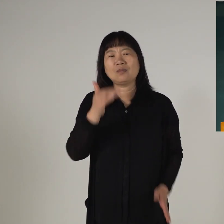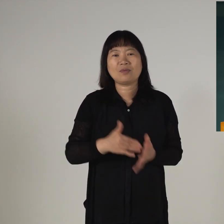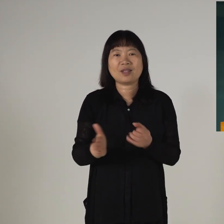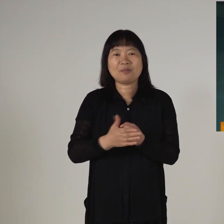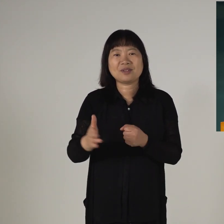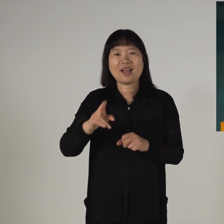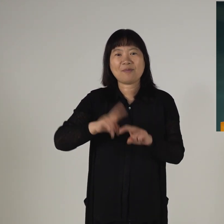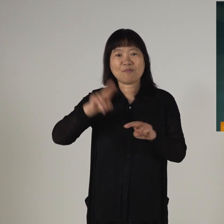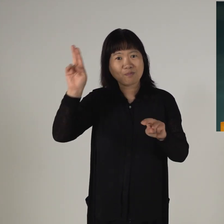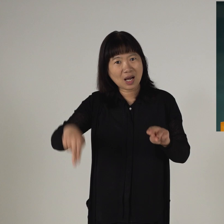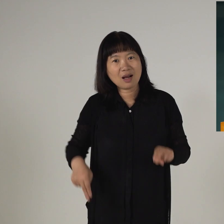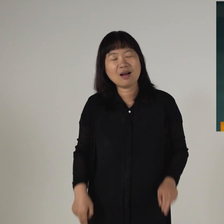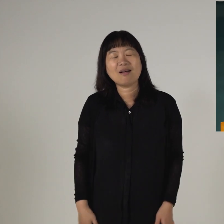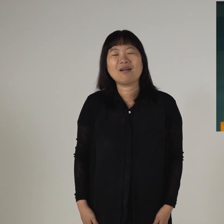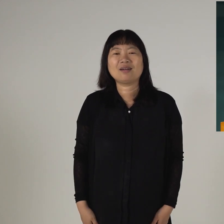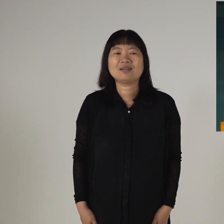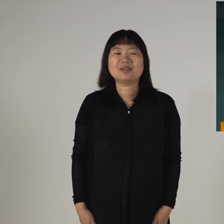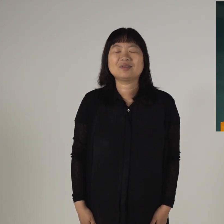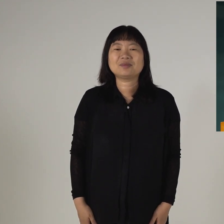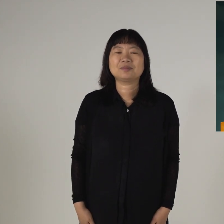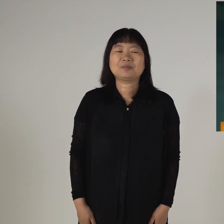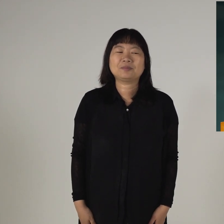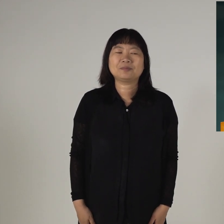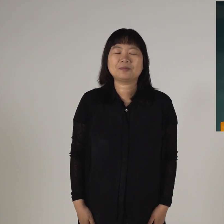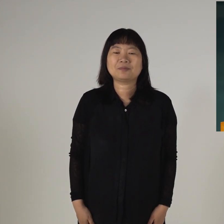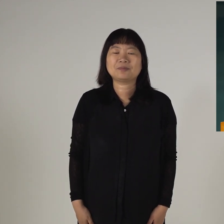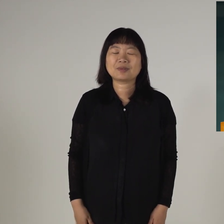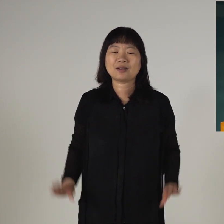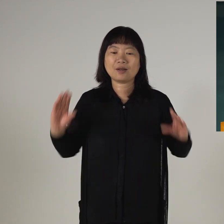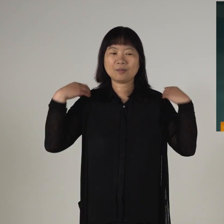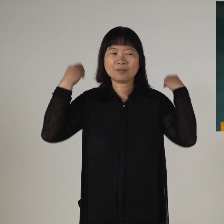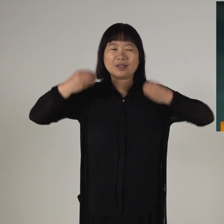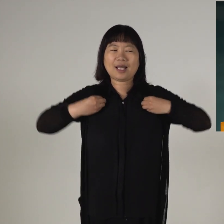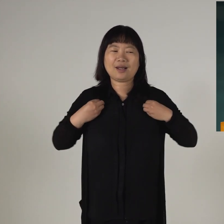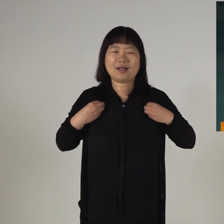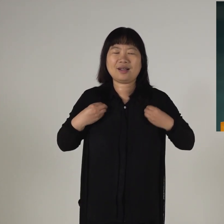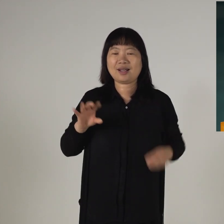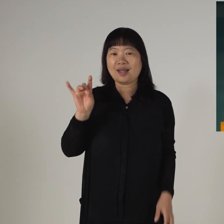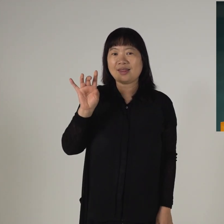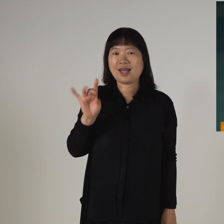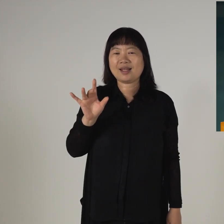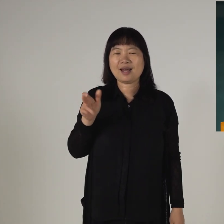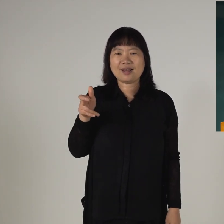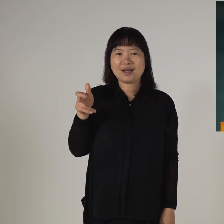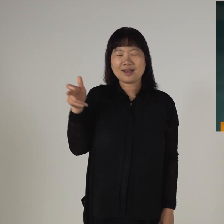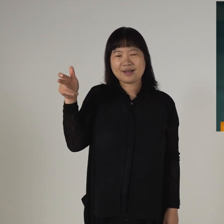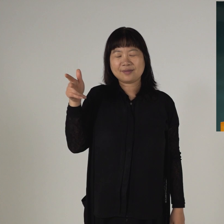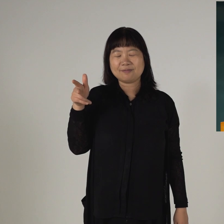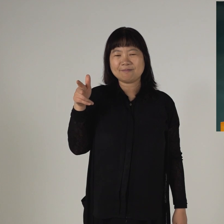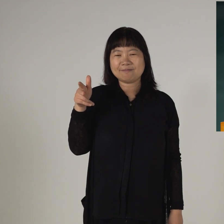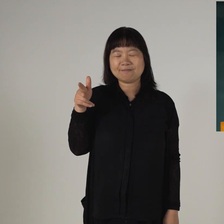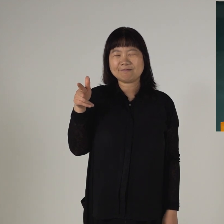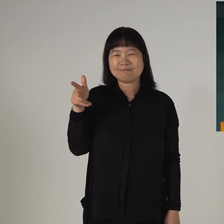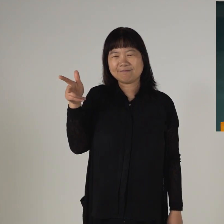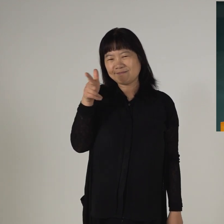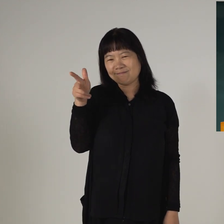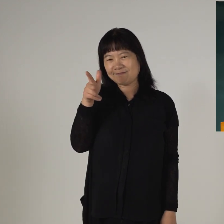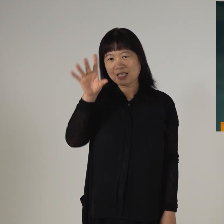금방 걷어치우고는 그가 배낭 하나 메고 카메라 하나 들고